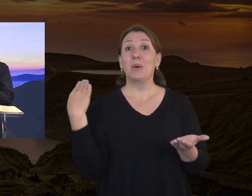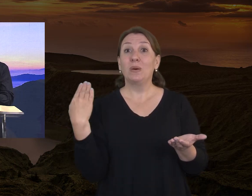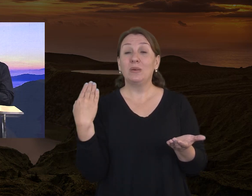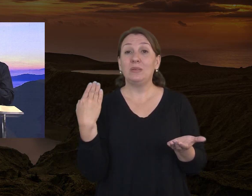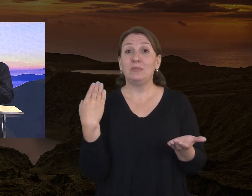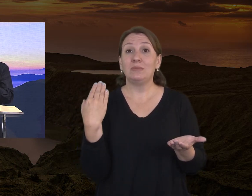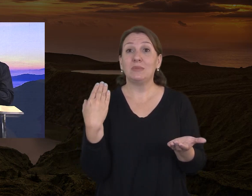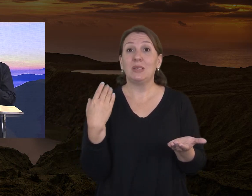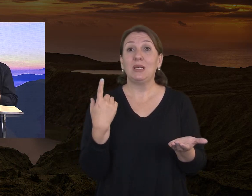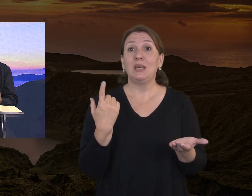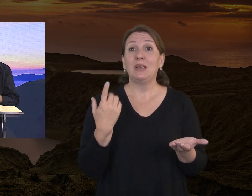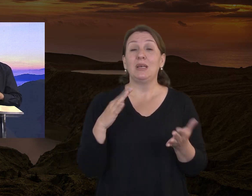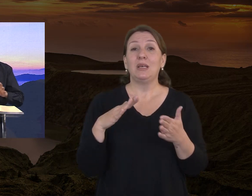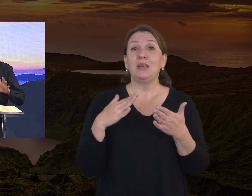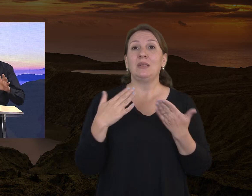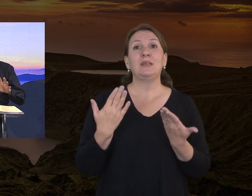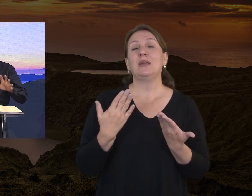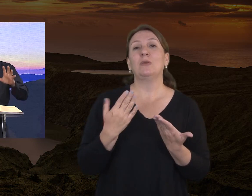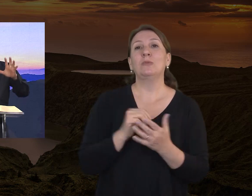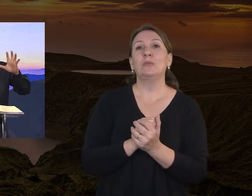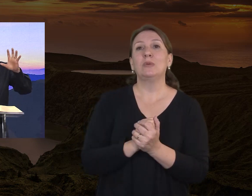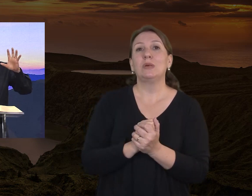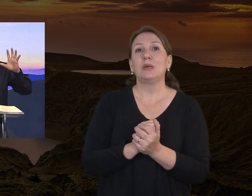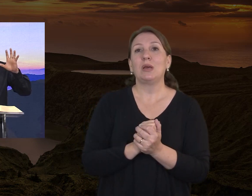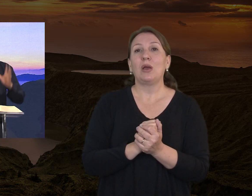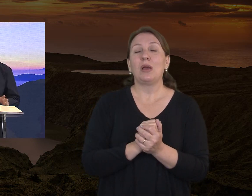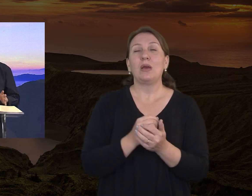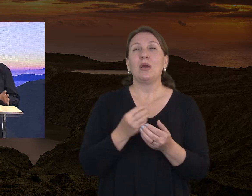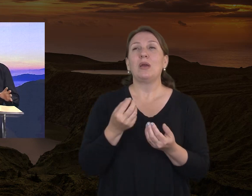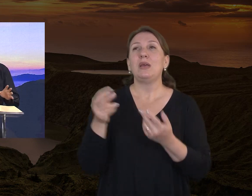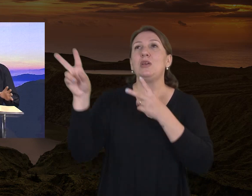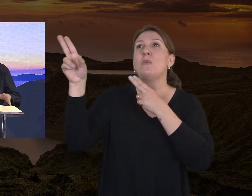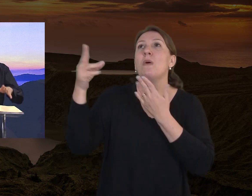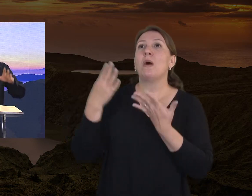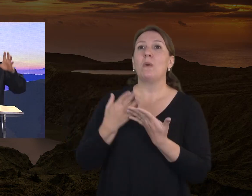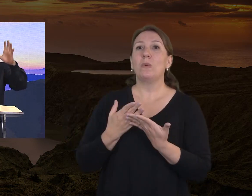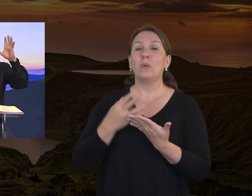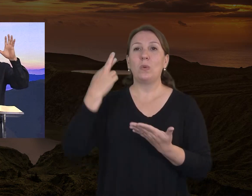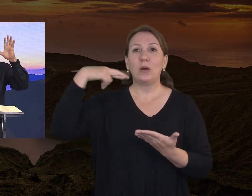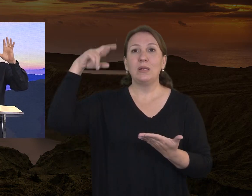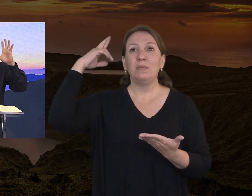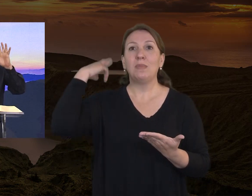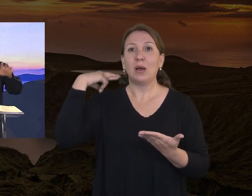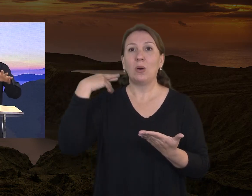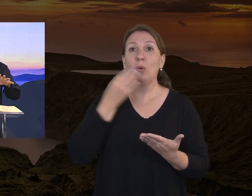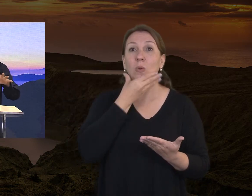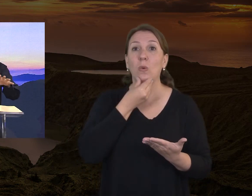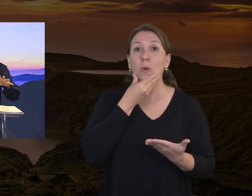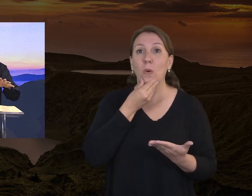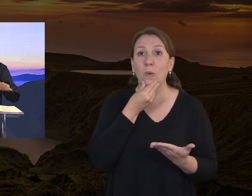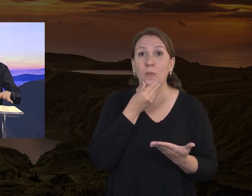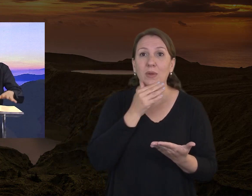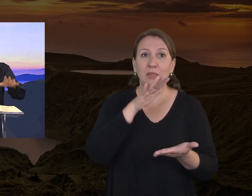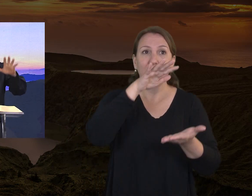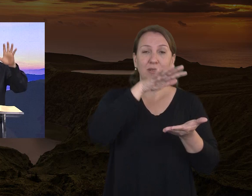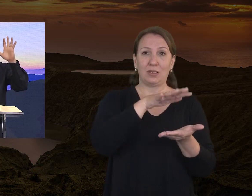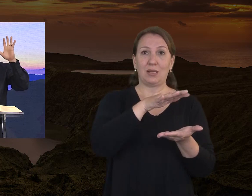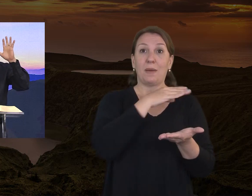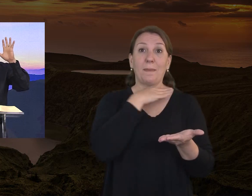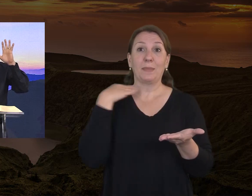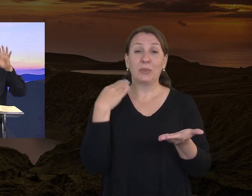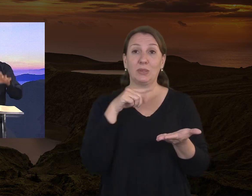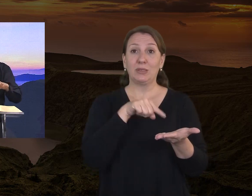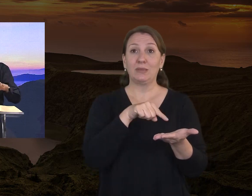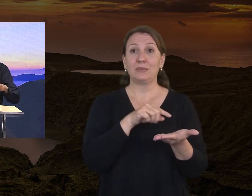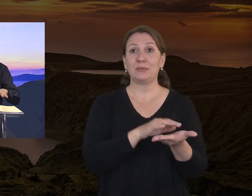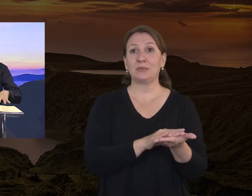e sendo sangue derramado. Portanto, a reconciliação começa já no átrio exterior, começa